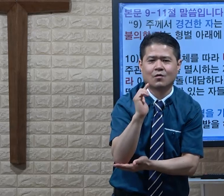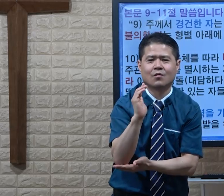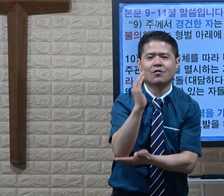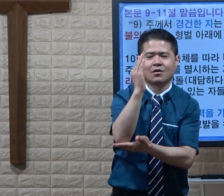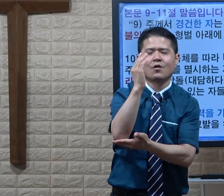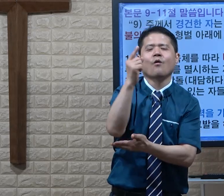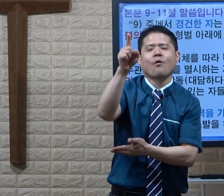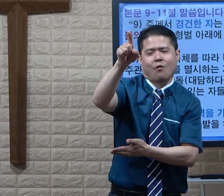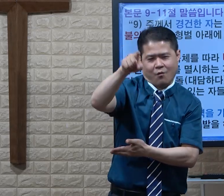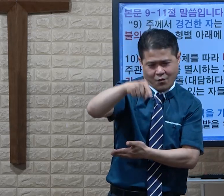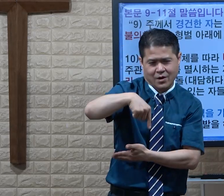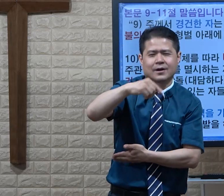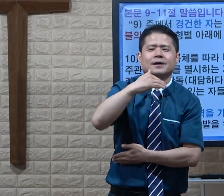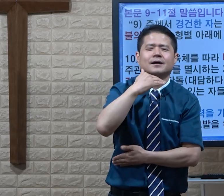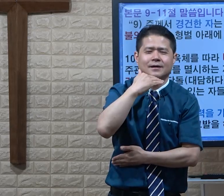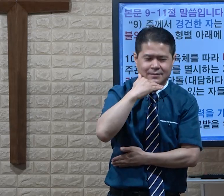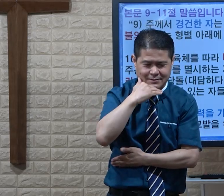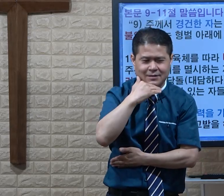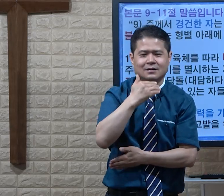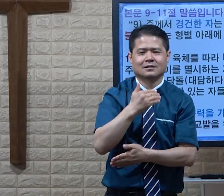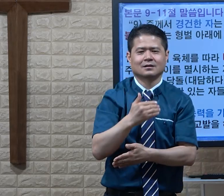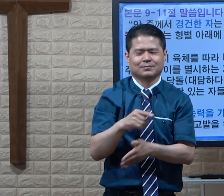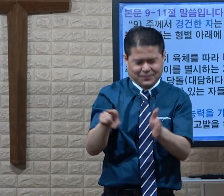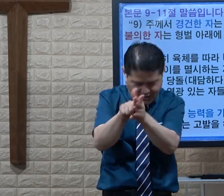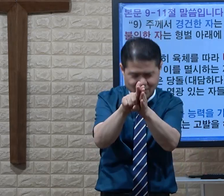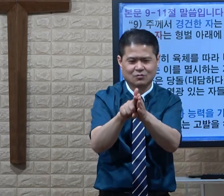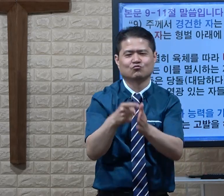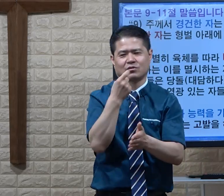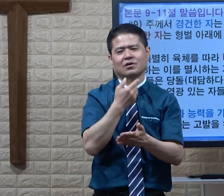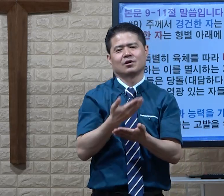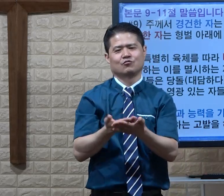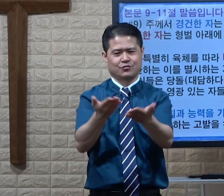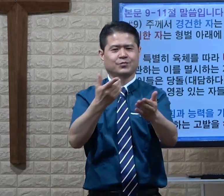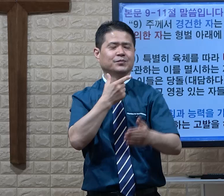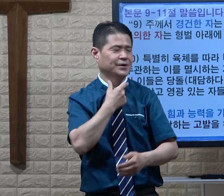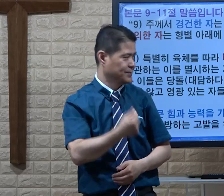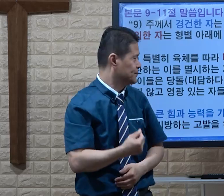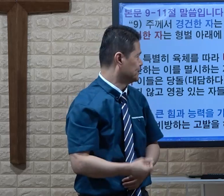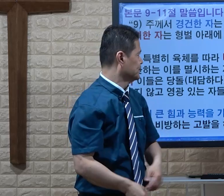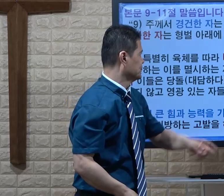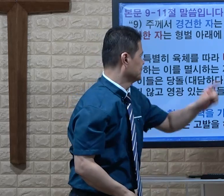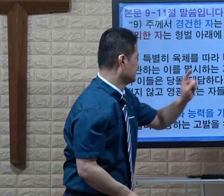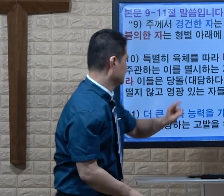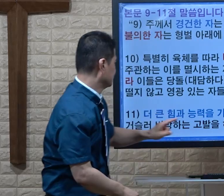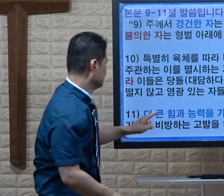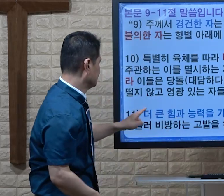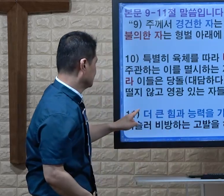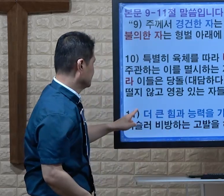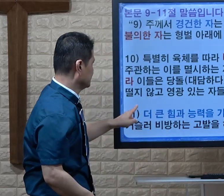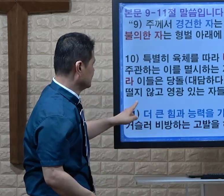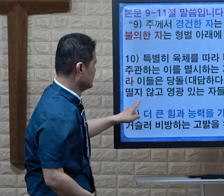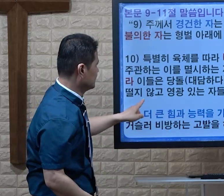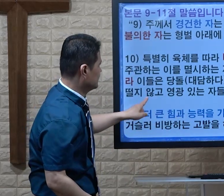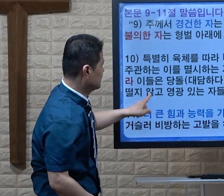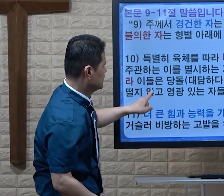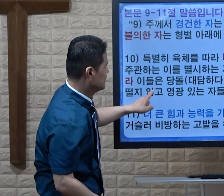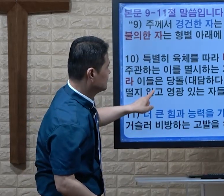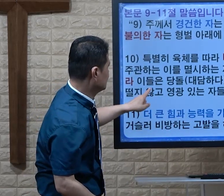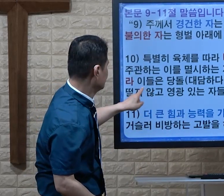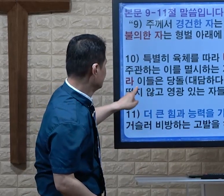것입니다. 그것은 바로 세상을 이기는 것이라 우리가 믿는 믿음일 줄을 알고 계시길 바랍니다.